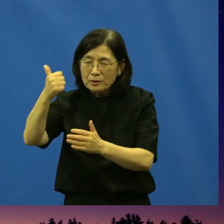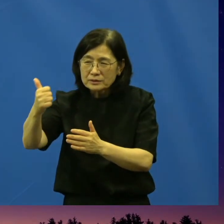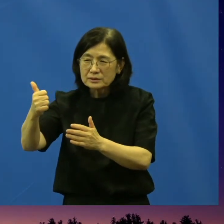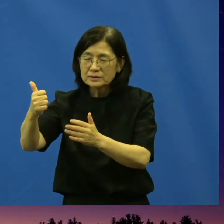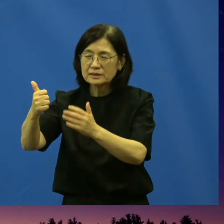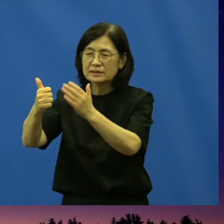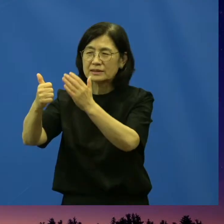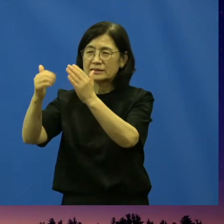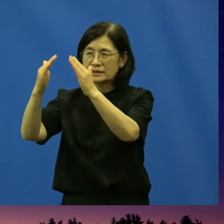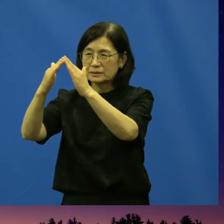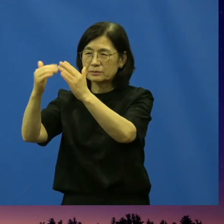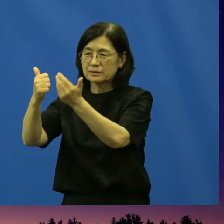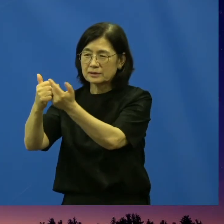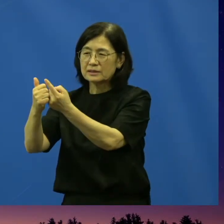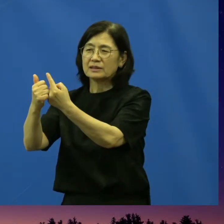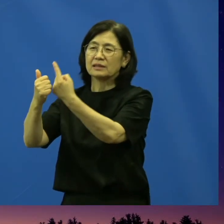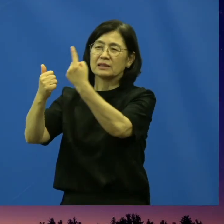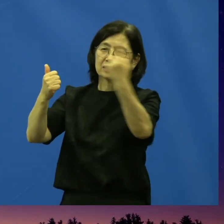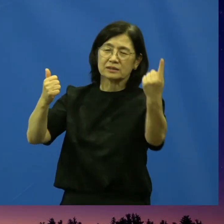되잖아요. 그죠?